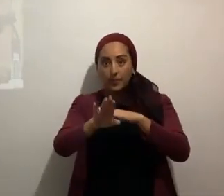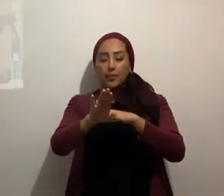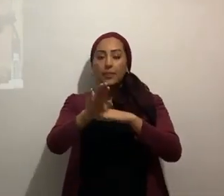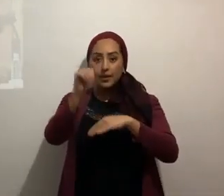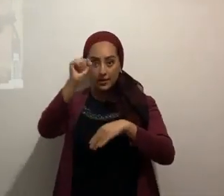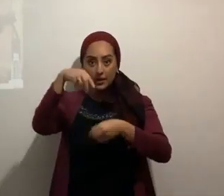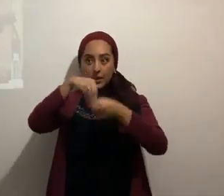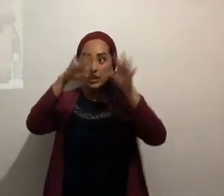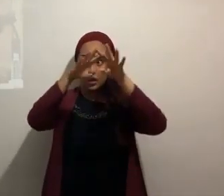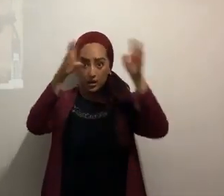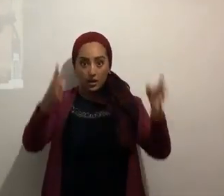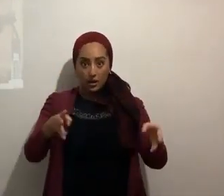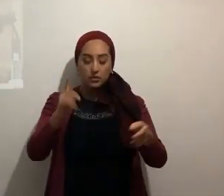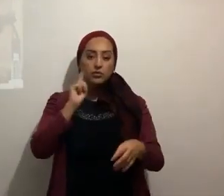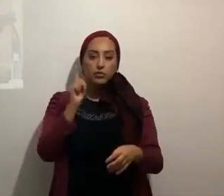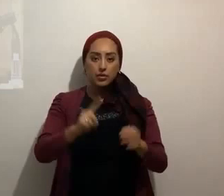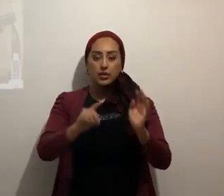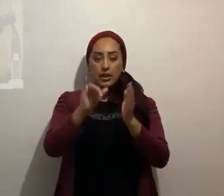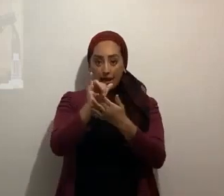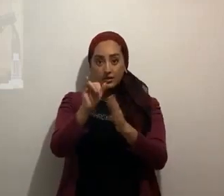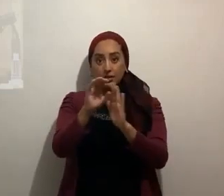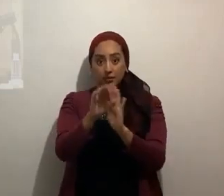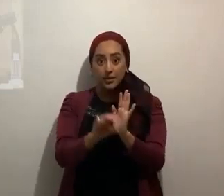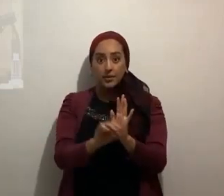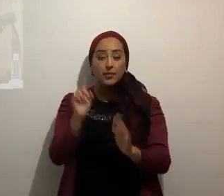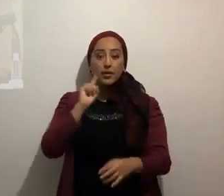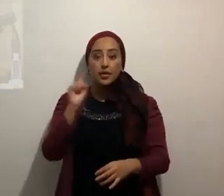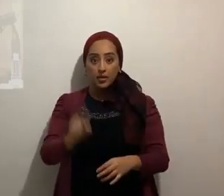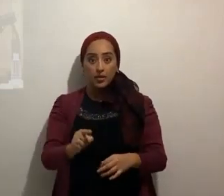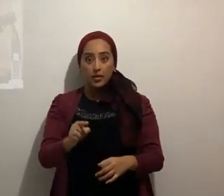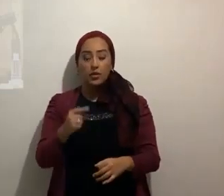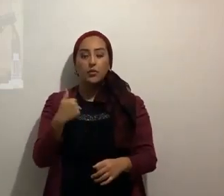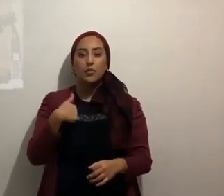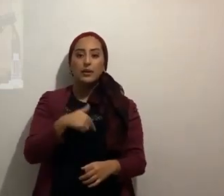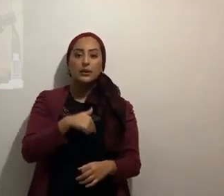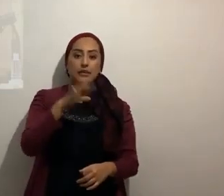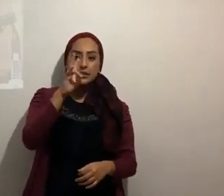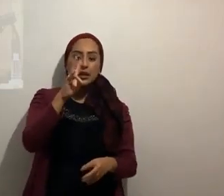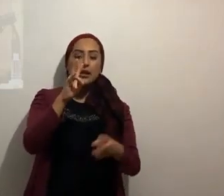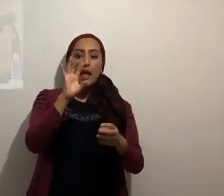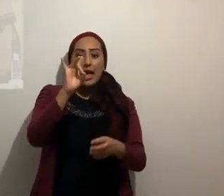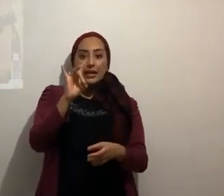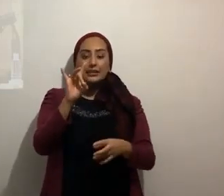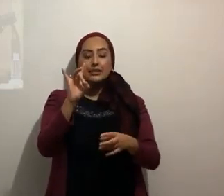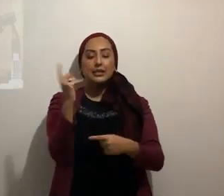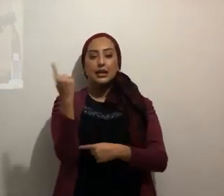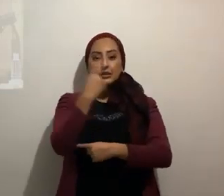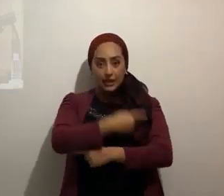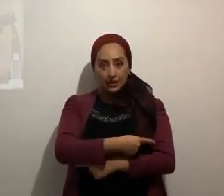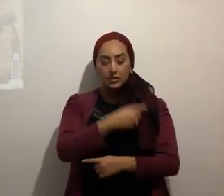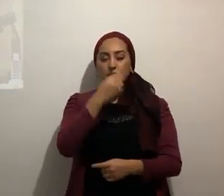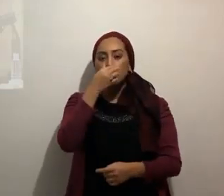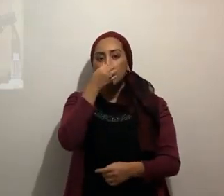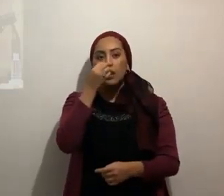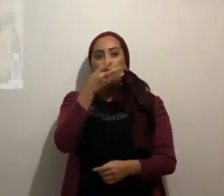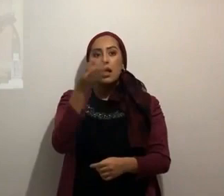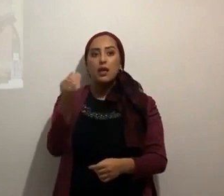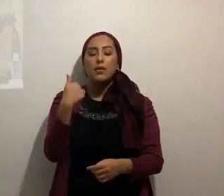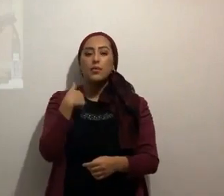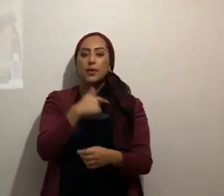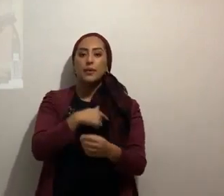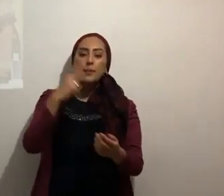sí, en la cabaña. Esa es la mitzvah, ese es el mandamiento, estar 7 más 1, 8 días, ¿sí? Y entonces